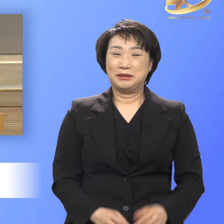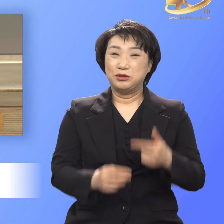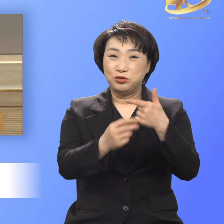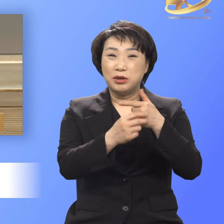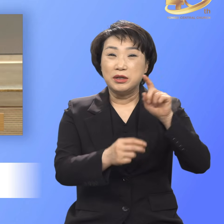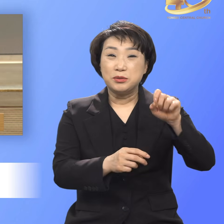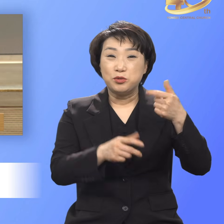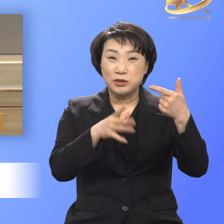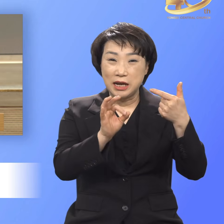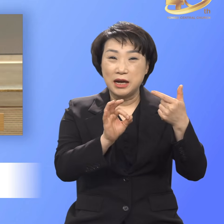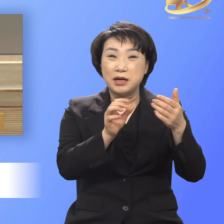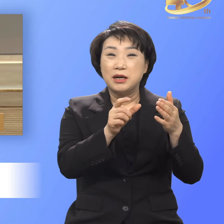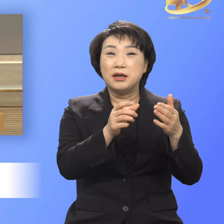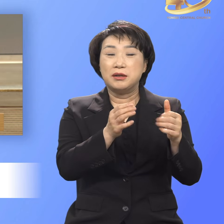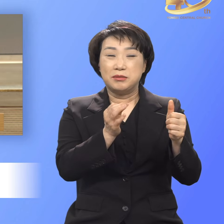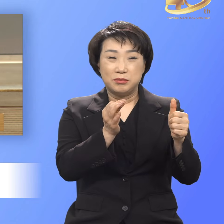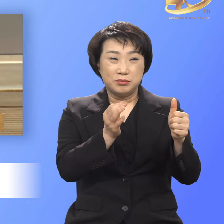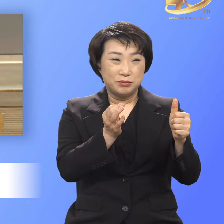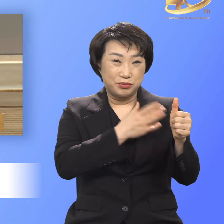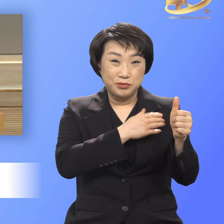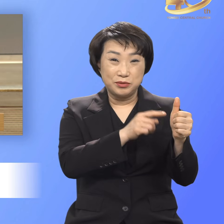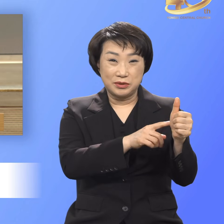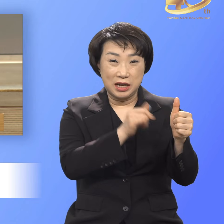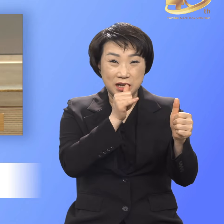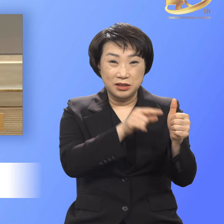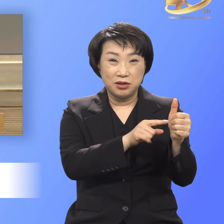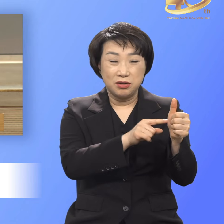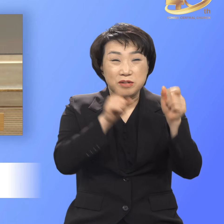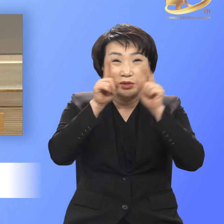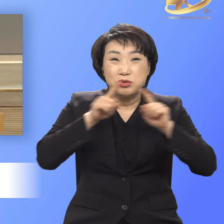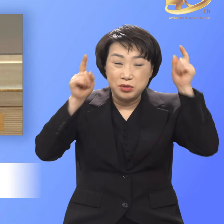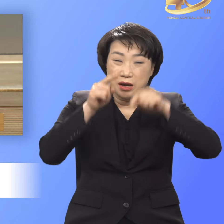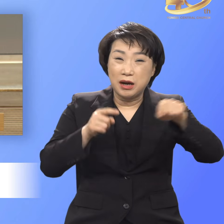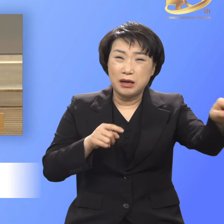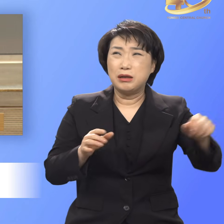누가복음 16장에 부자가 음부에서 아버지